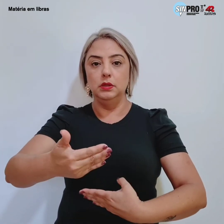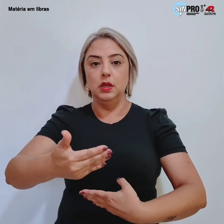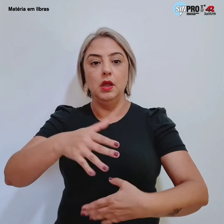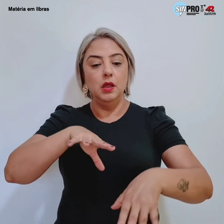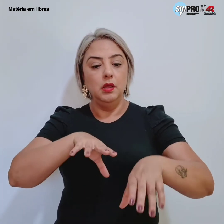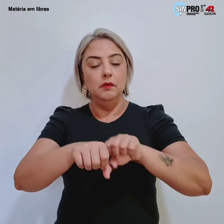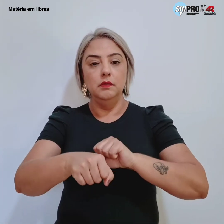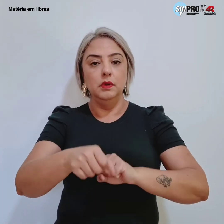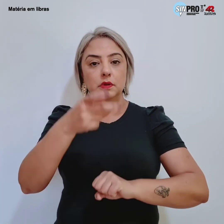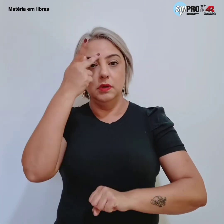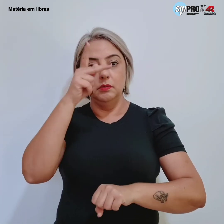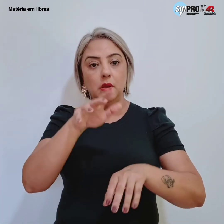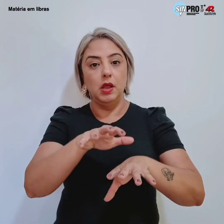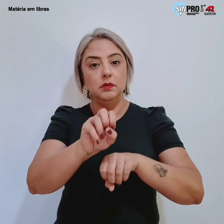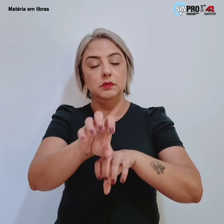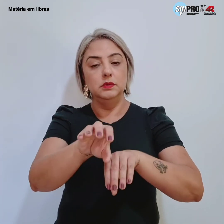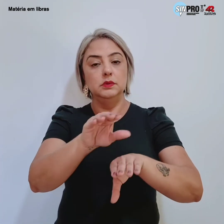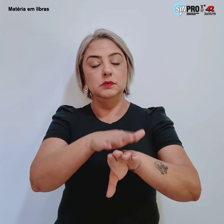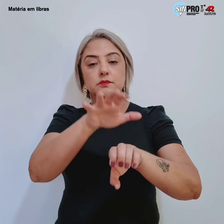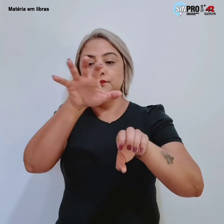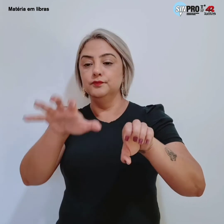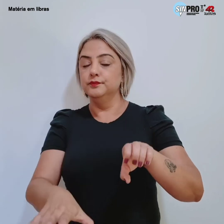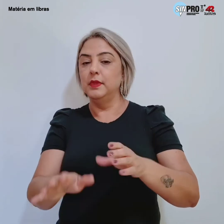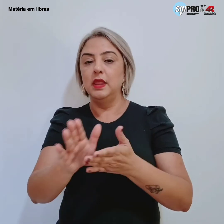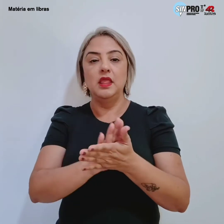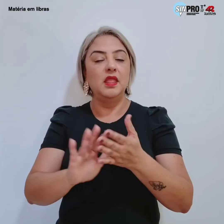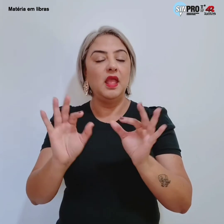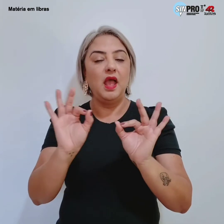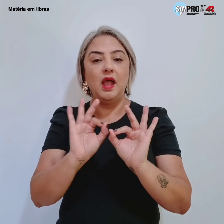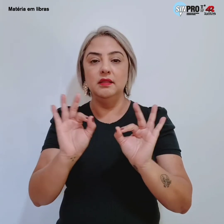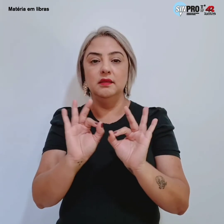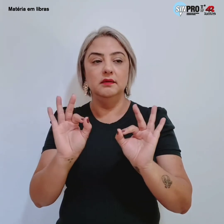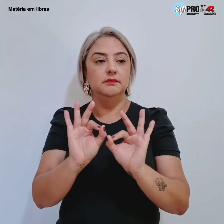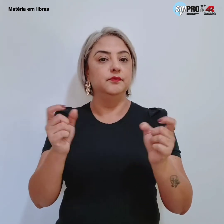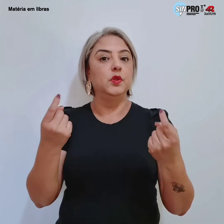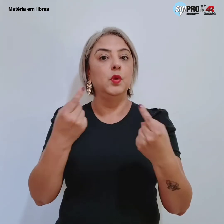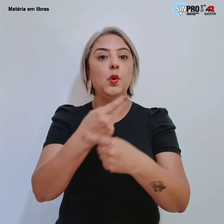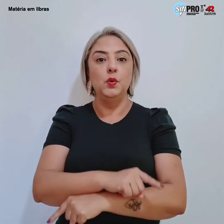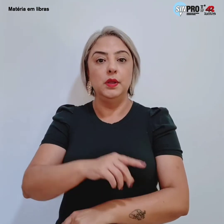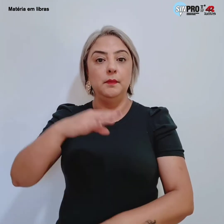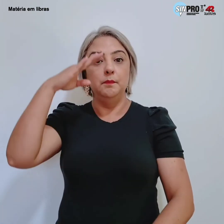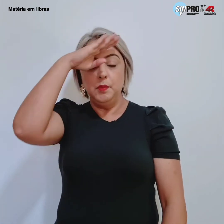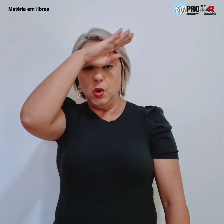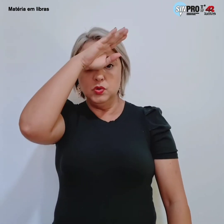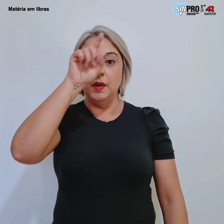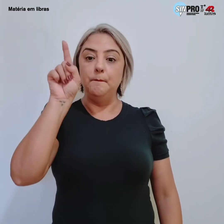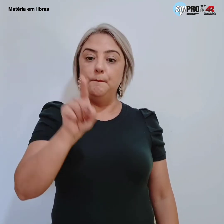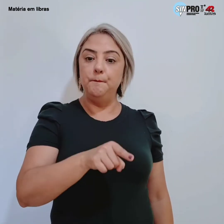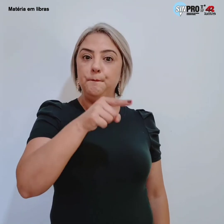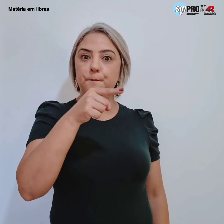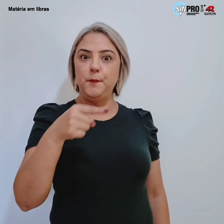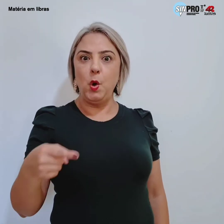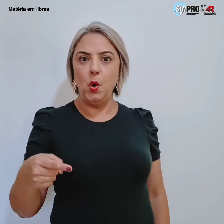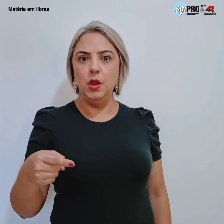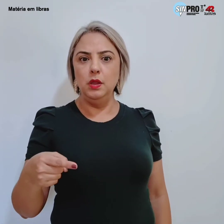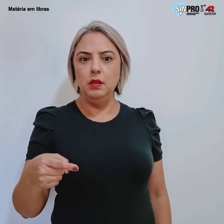e formação para o ensino remoto. Ao contrário, Bolsonaro vetou